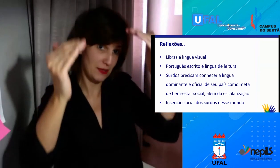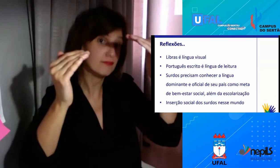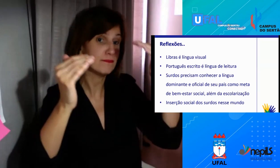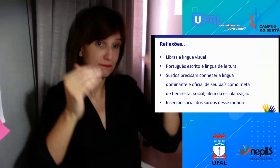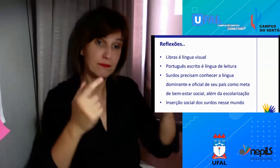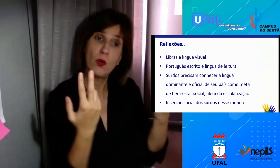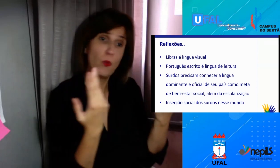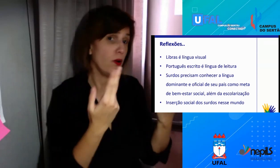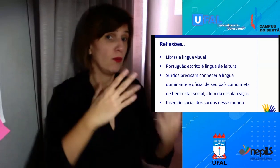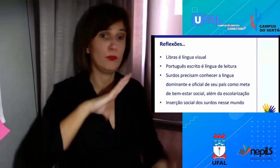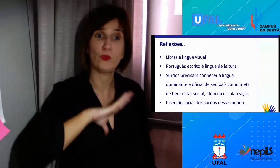níveis,